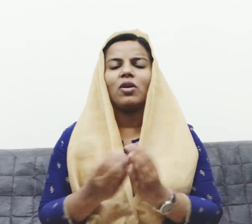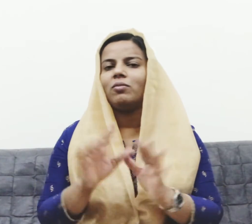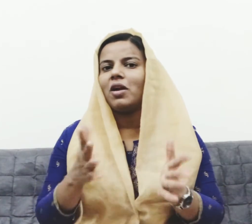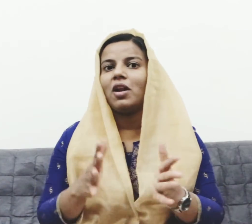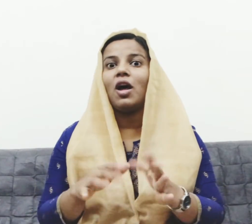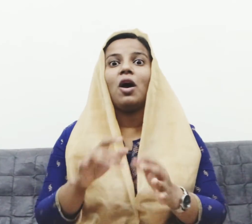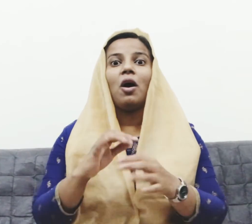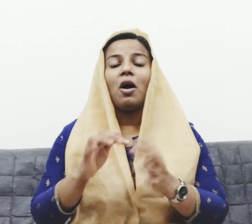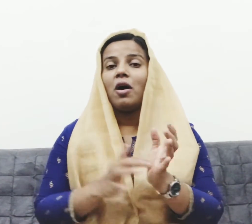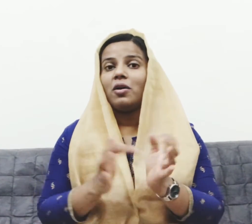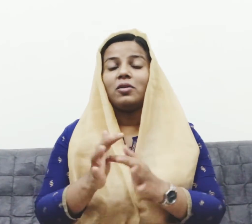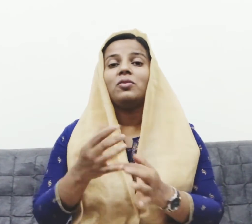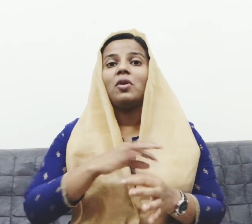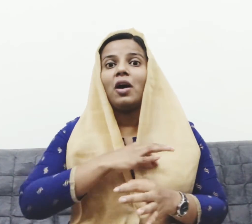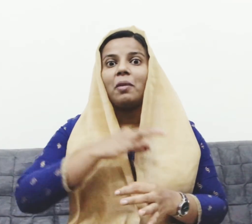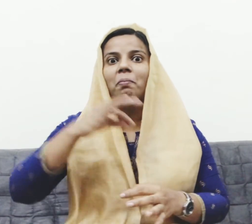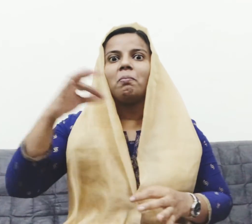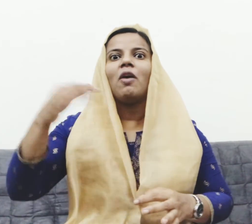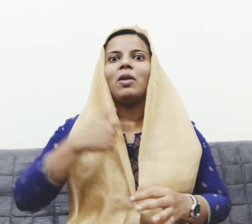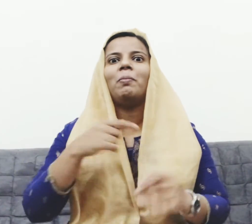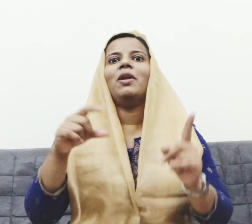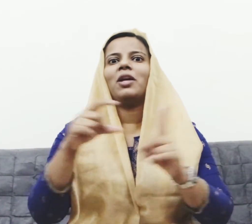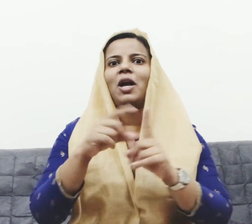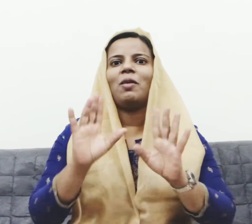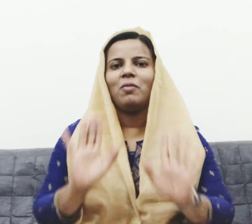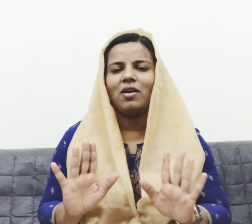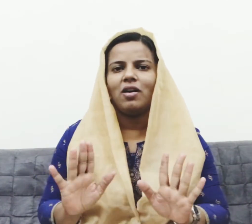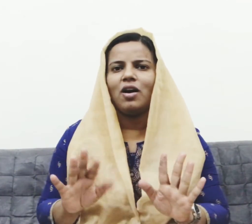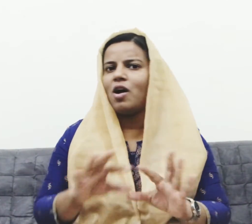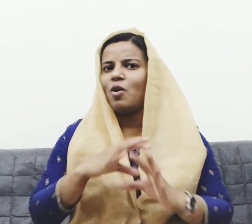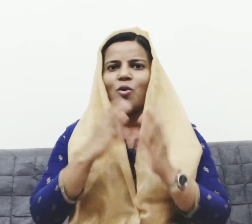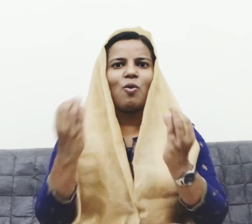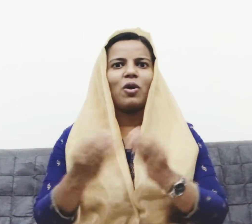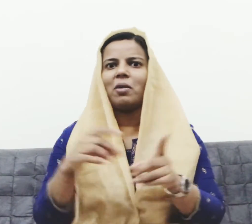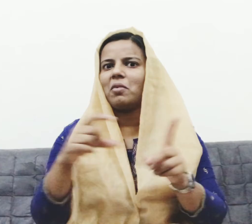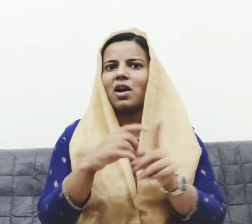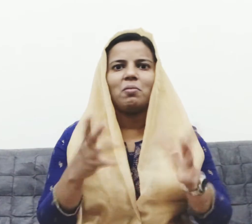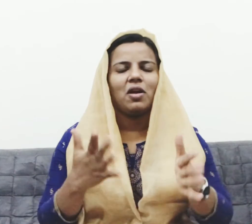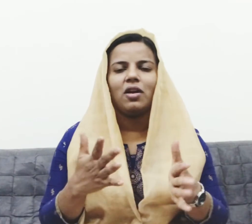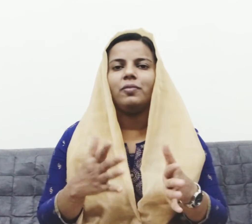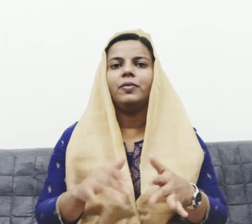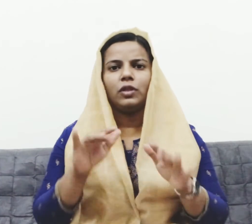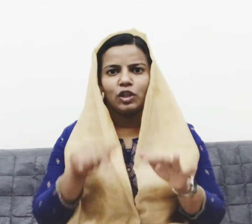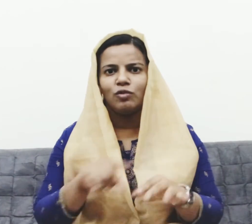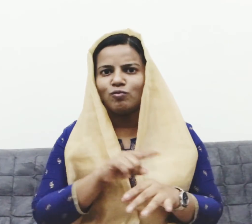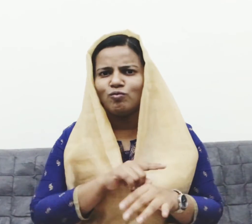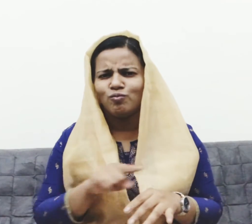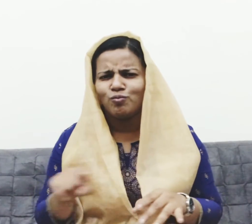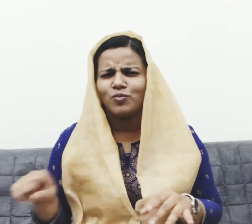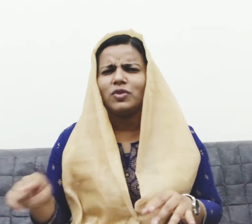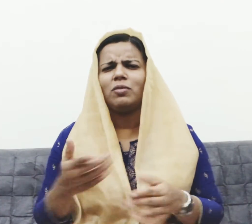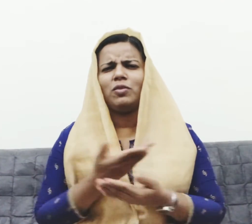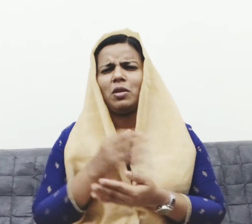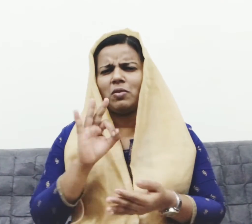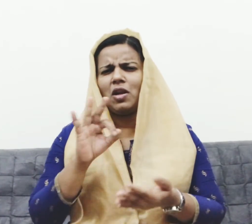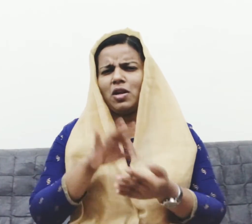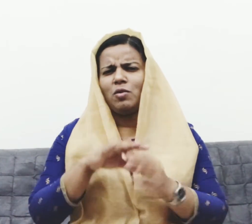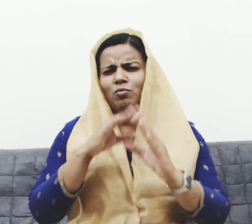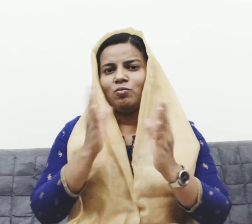ആത്മാവിനെ അനുസരിച്ച് ജീവിപ്പാൻ ആത്മാവിനാണ് നമ്മൾ കടക്കാരായിരിക്കുന്നത്. ഹല്ലേലൂയ. അതുകൊണ്ട് ഇന്നു മുതൽ പ്രിയപ്പെട്ടവരെ, നമുക്കൊരു പൂർണ്ണ തീരുമാനം ഉണ്ടാണ്,